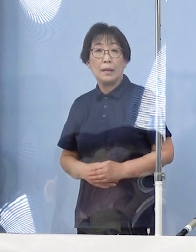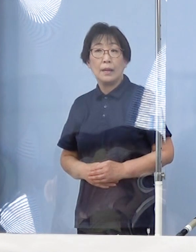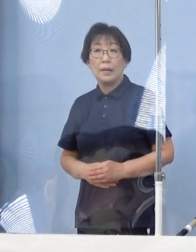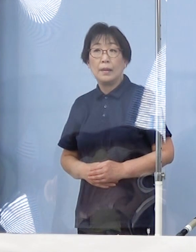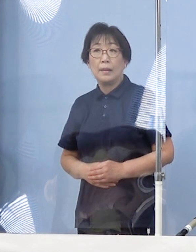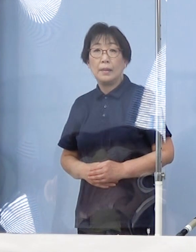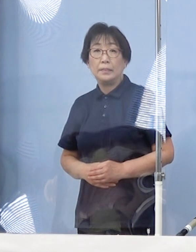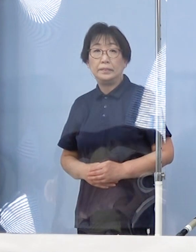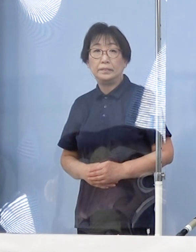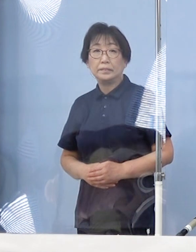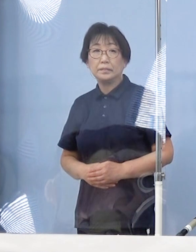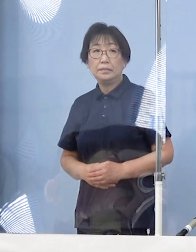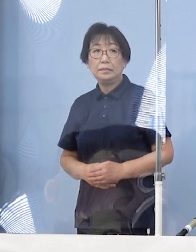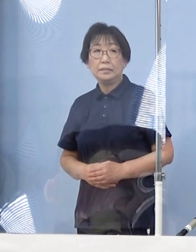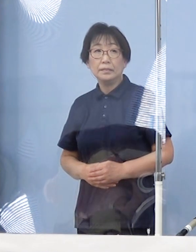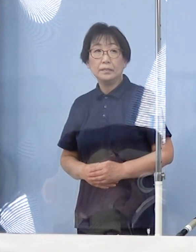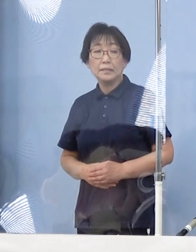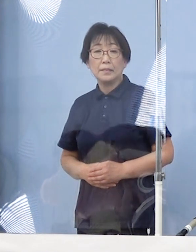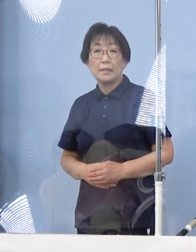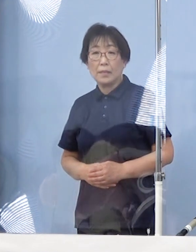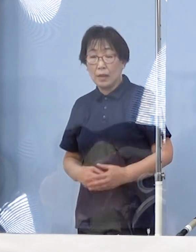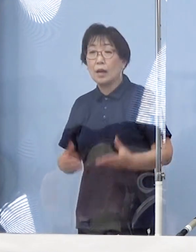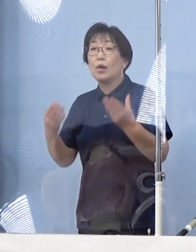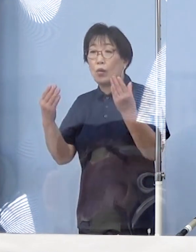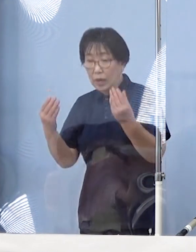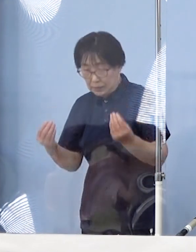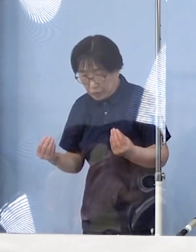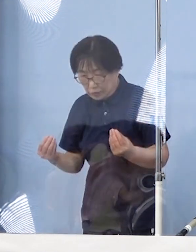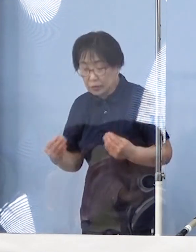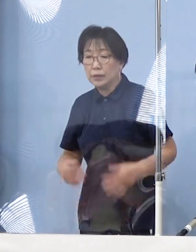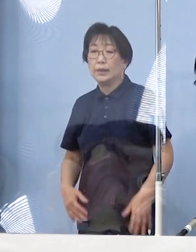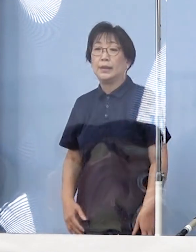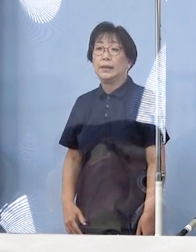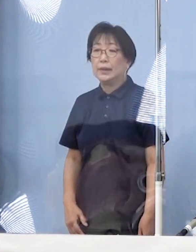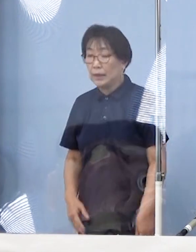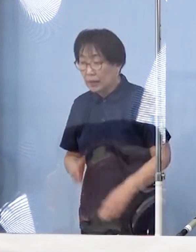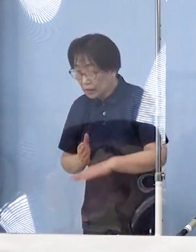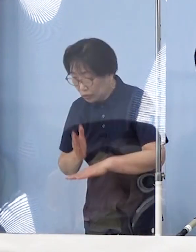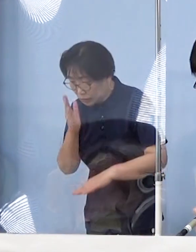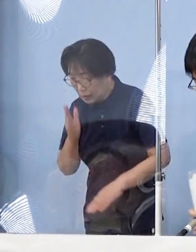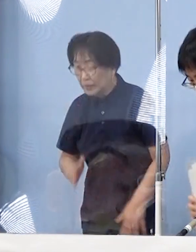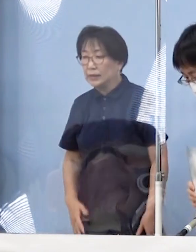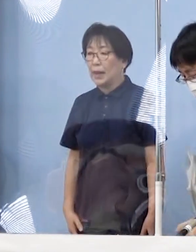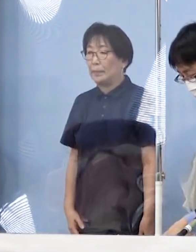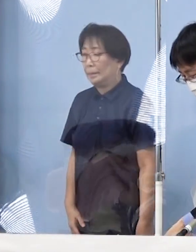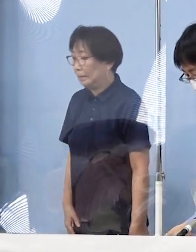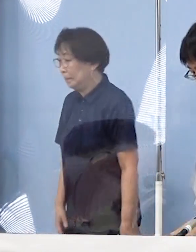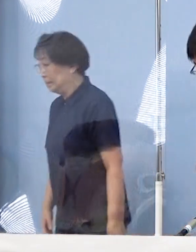大丈夫ですか。 はい、じゃあこれで終わります。ありがとうございます。